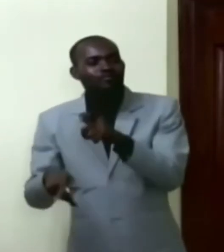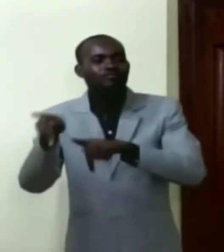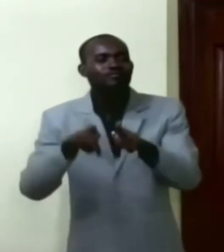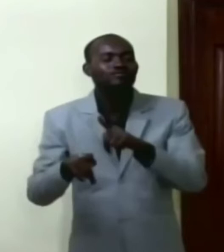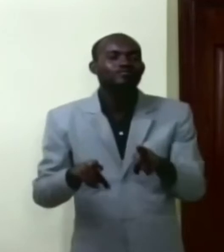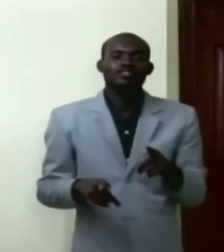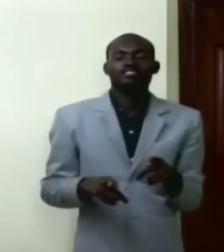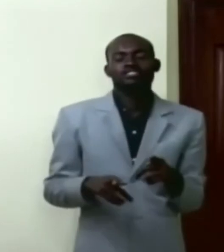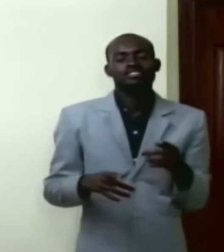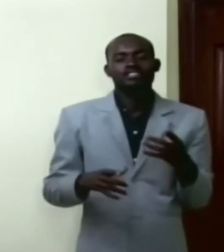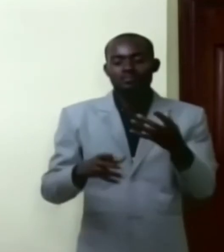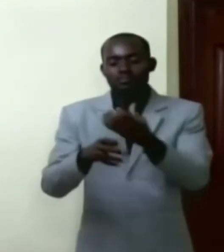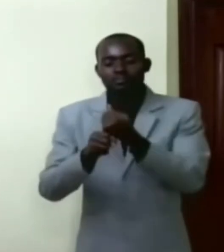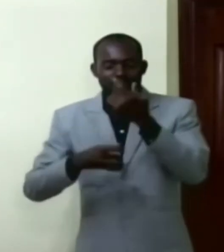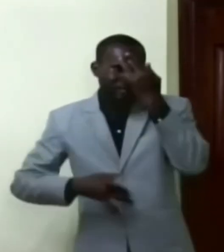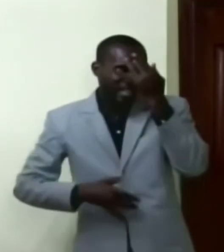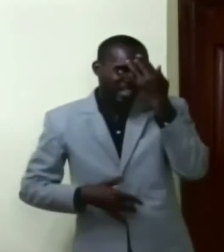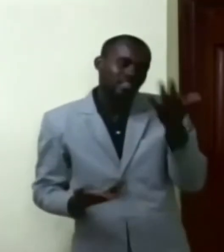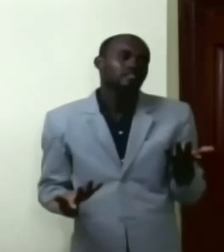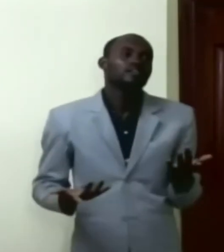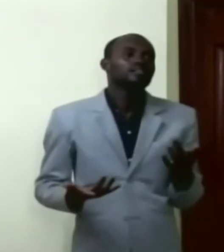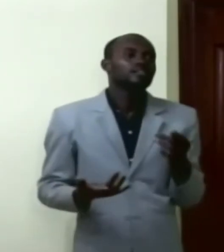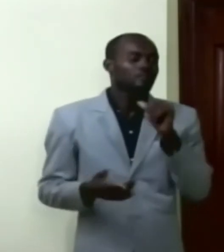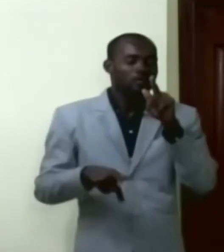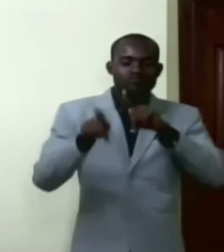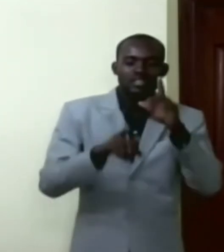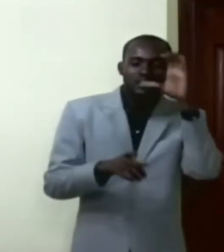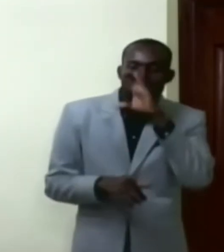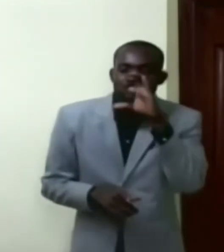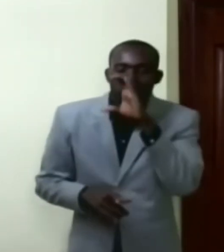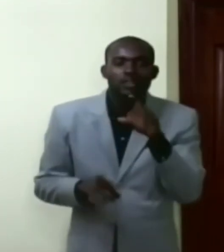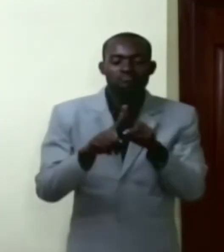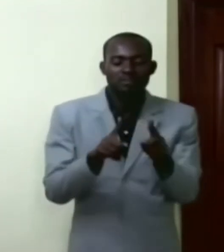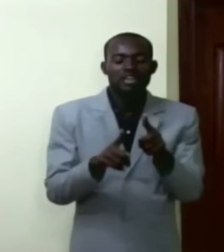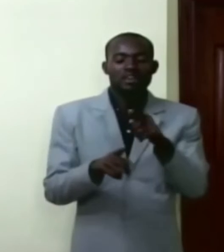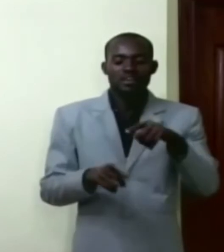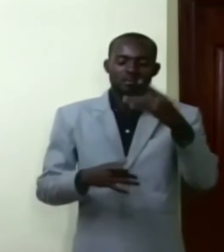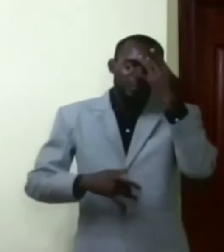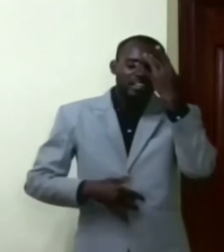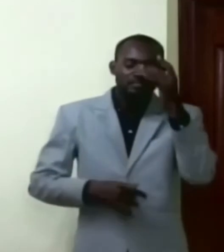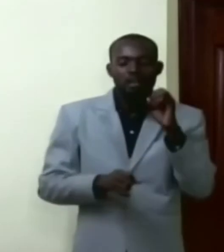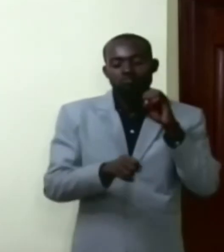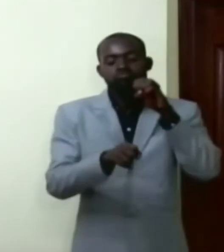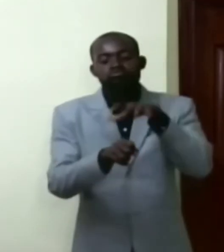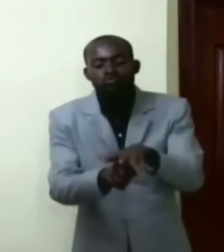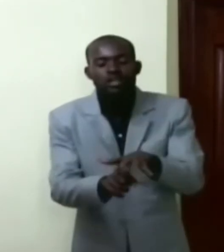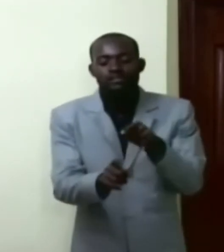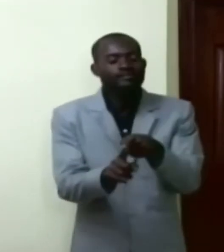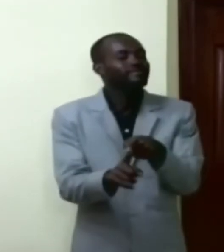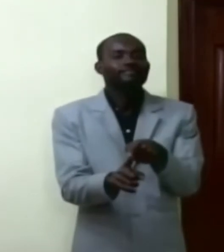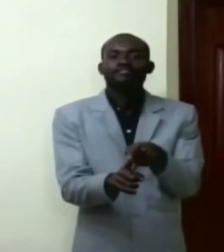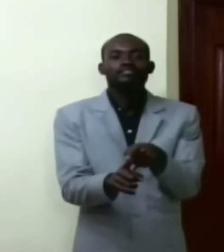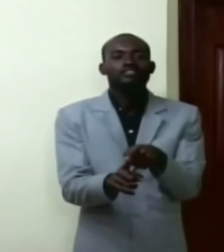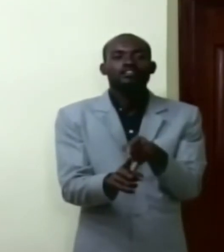C'est pas une maladie que nous cherché. C'est tomber sur lui. Et laisser faire solide à lui. Nous parlons